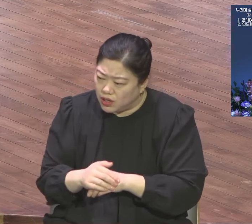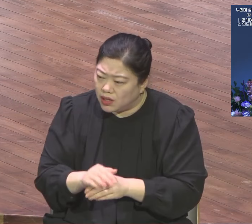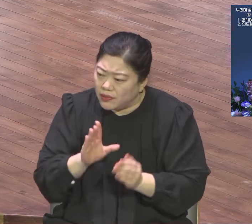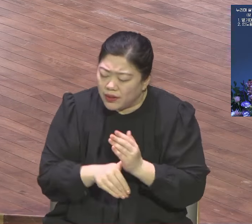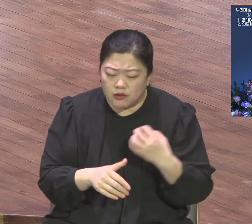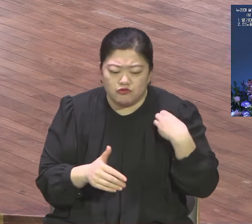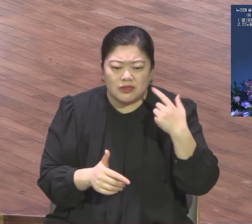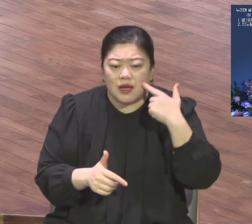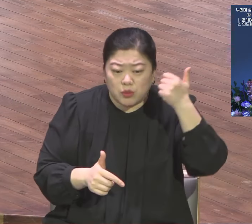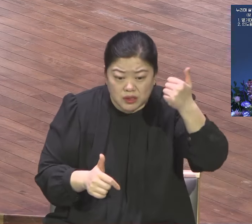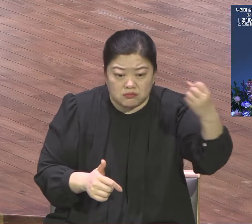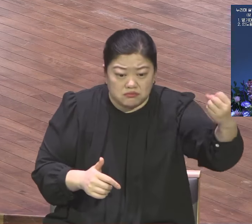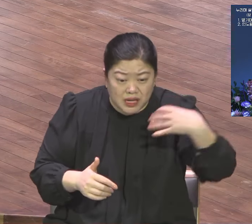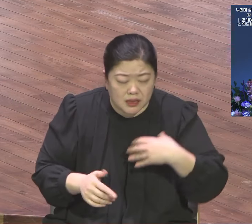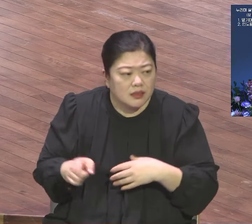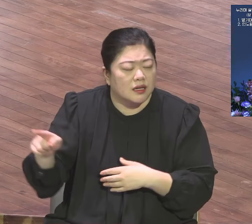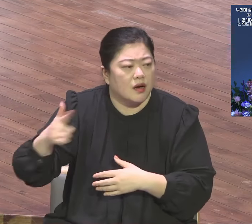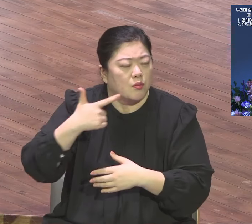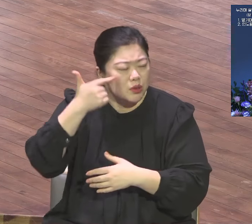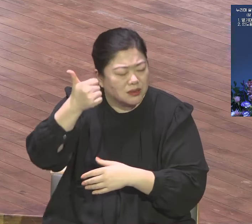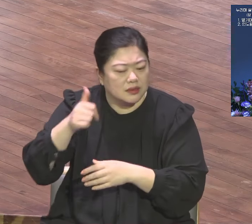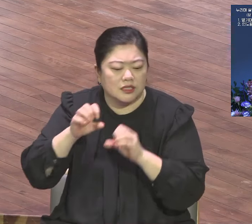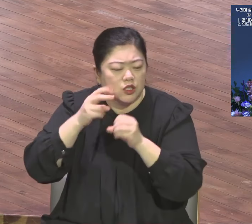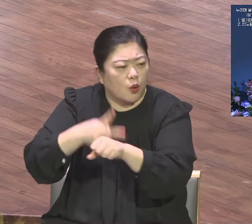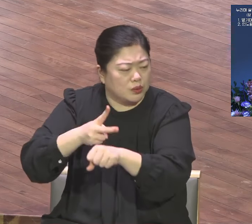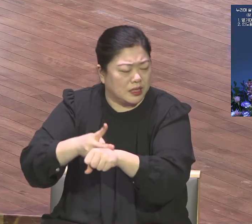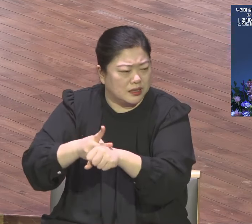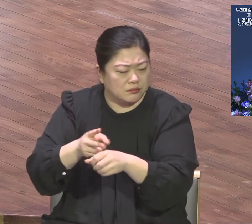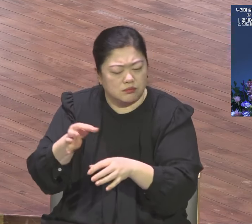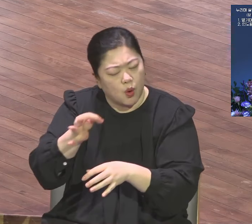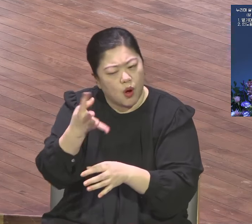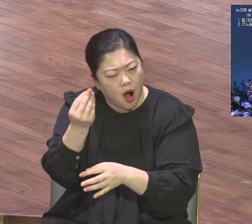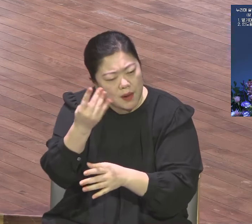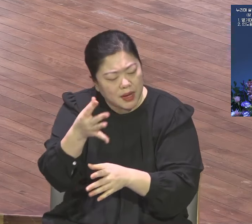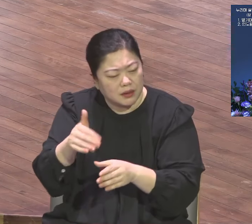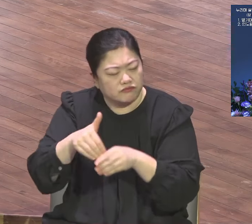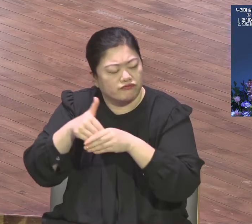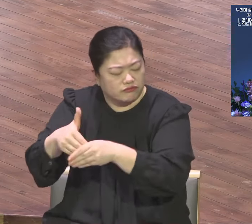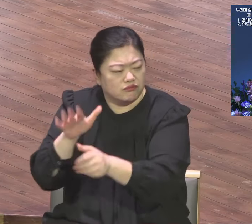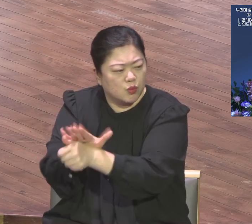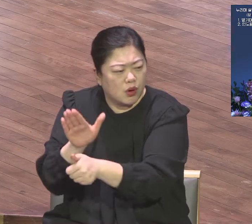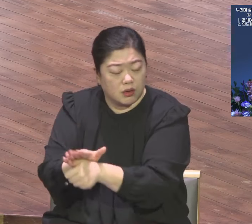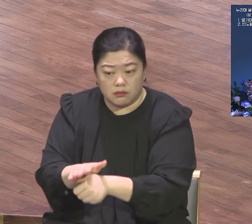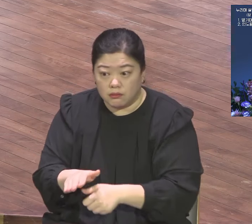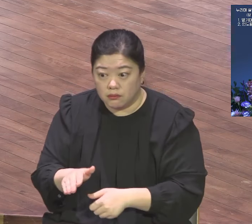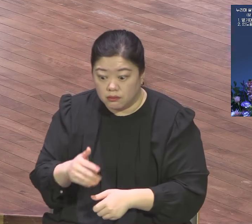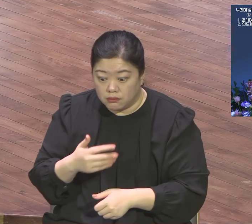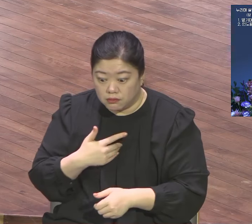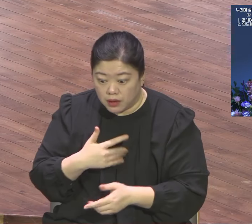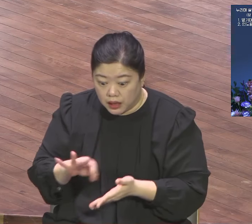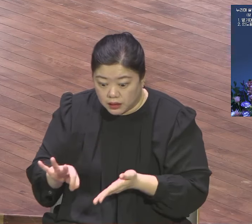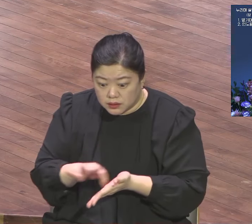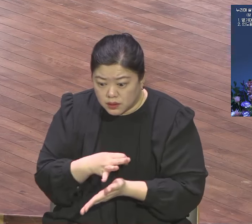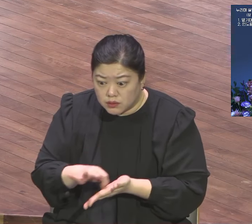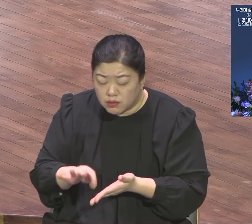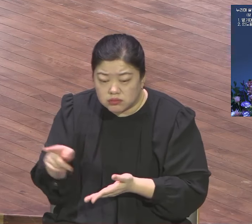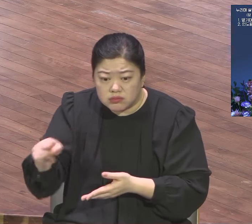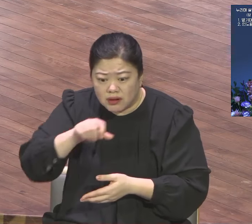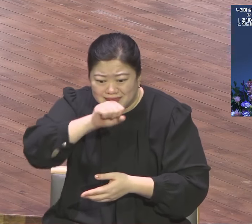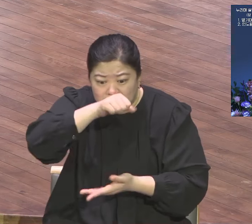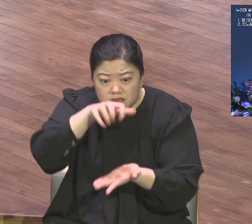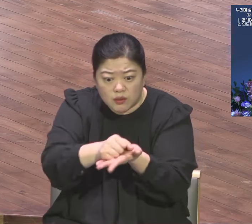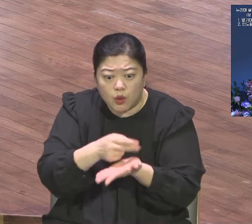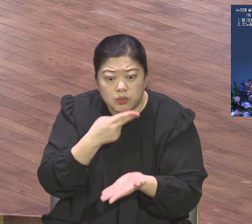주면 드렸어요. 그렇게 했어요. 그런데 재정 봤던 모든 분들 다 시험 당해가지고